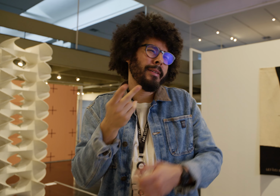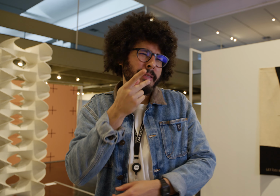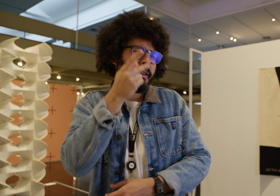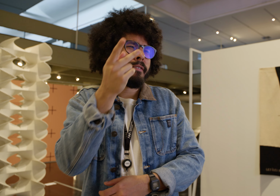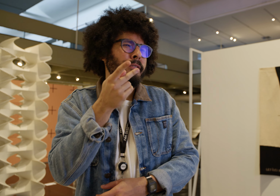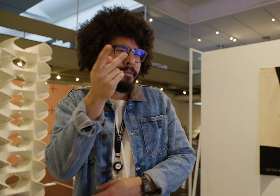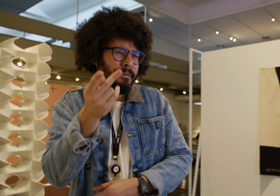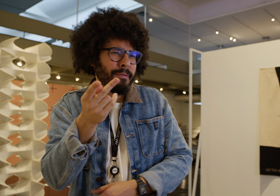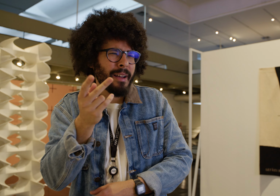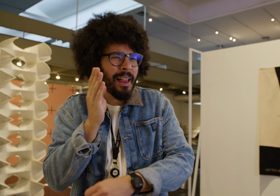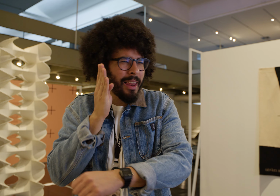só.